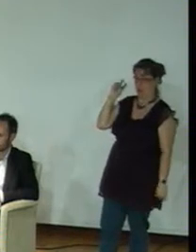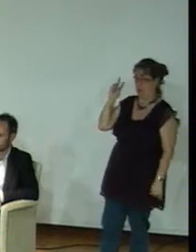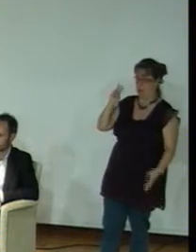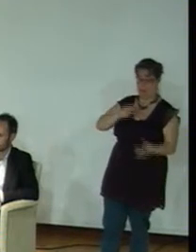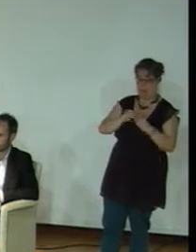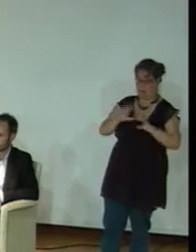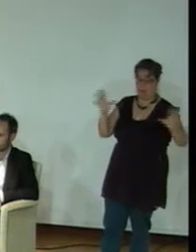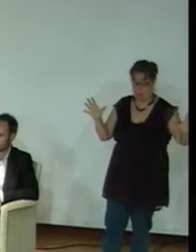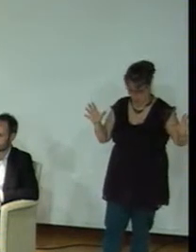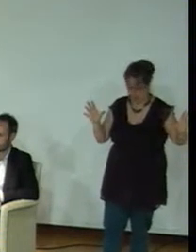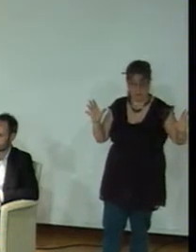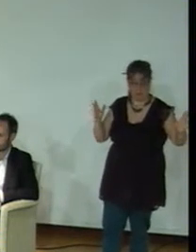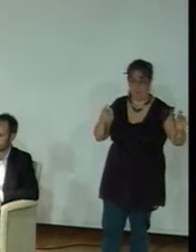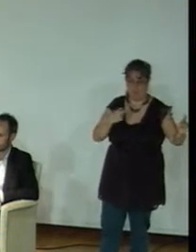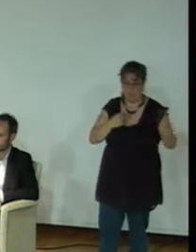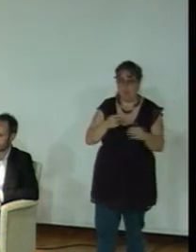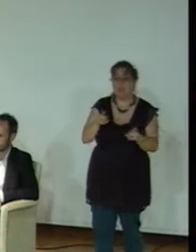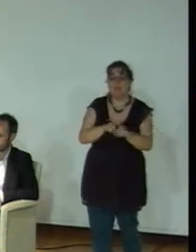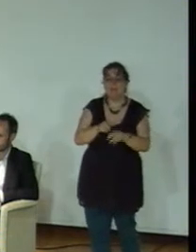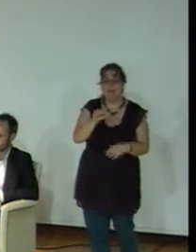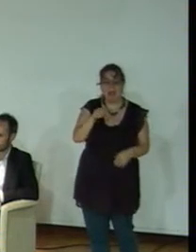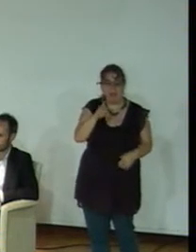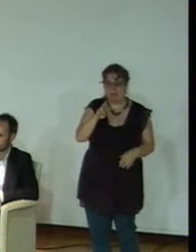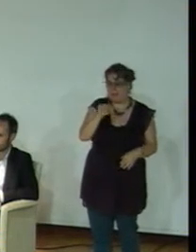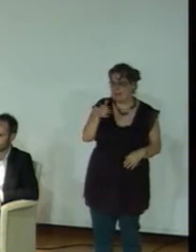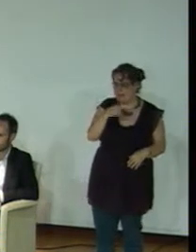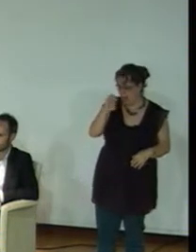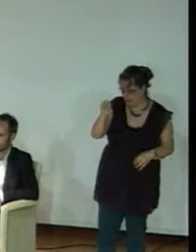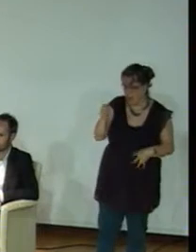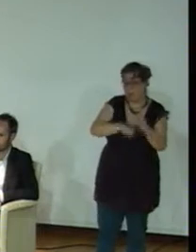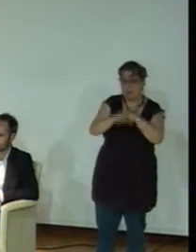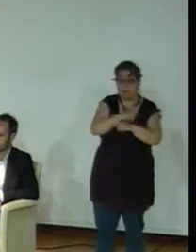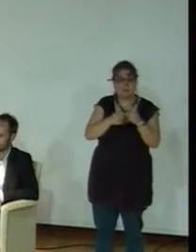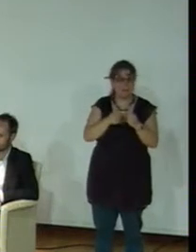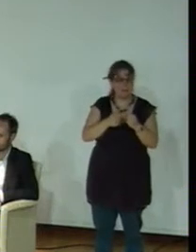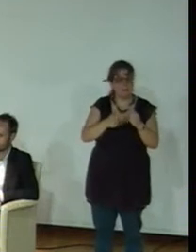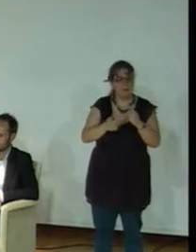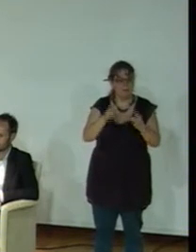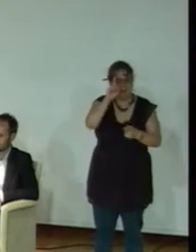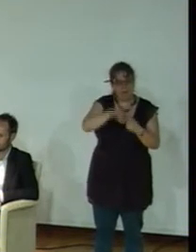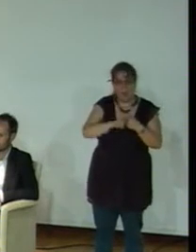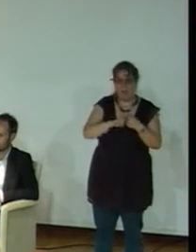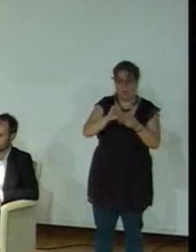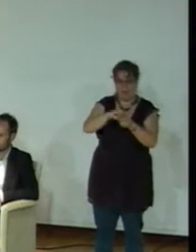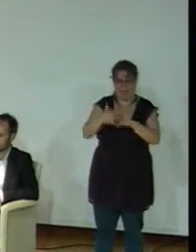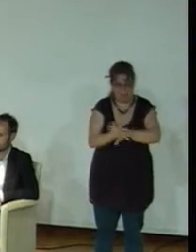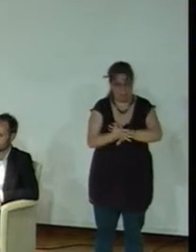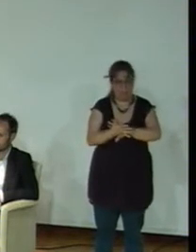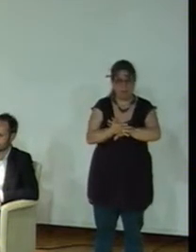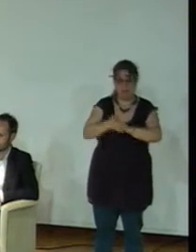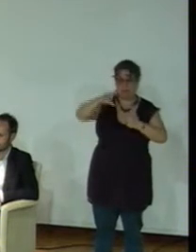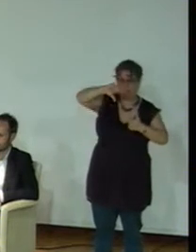Ainsi, Adrienne Charmé-Alix, coordinatrice des campagnes de la Quadrature du Net, est actuellement dans le flot des lois et